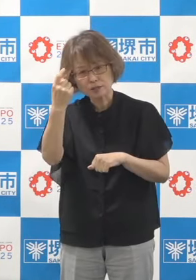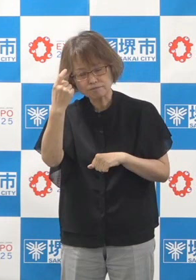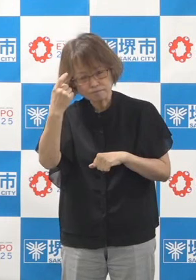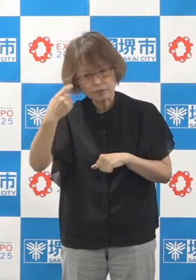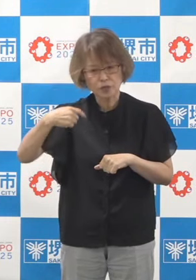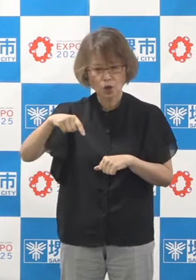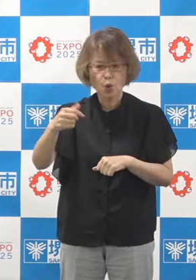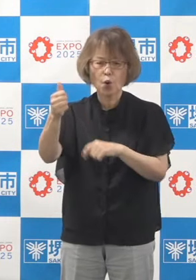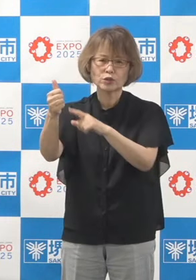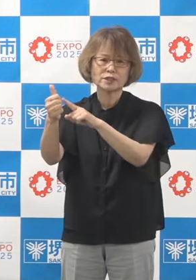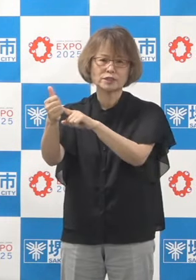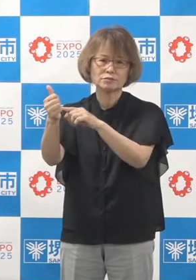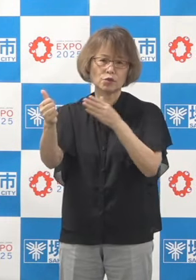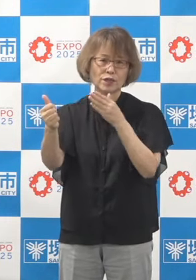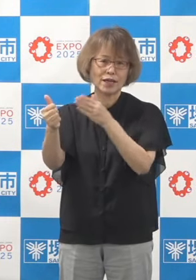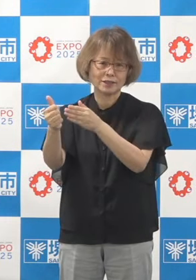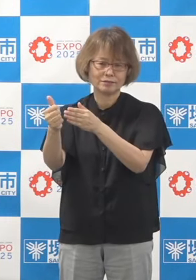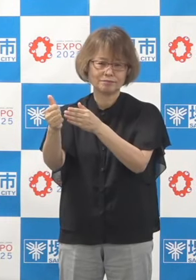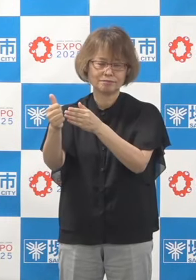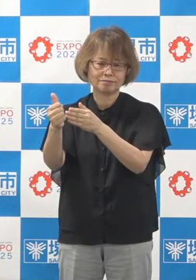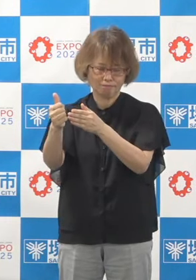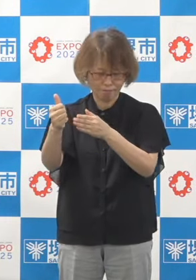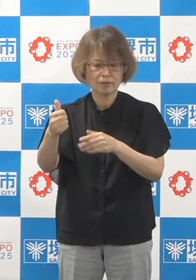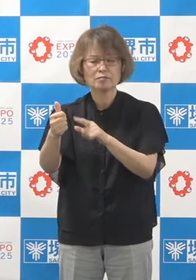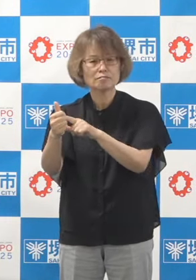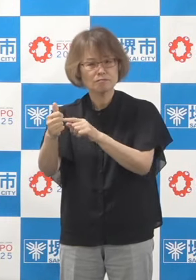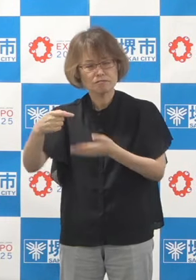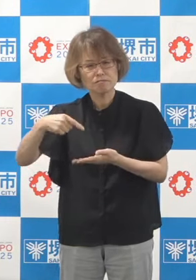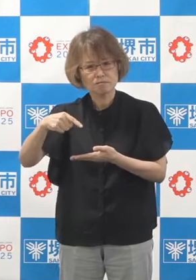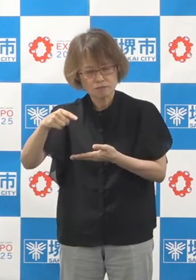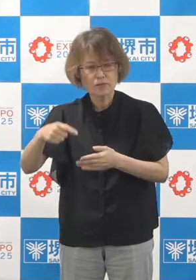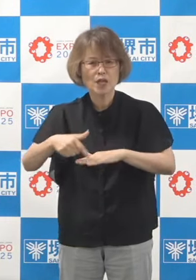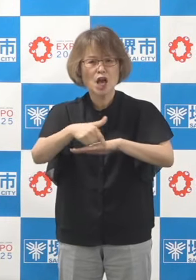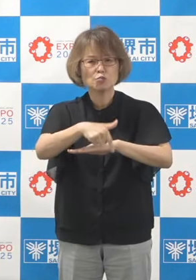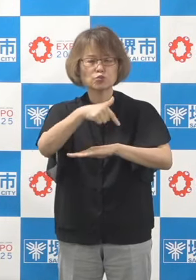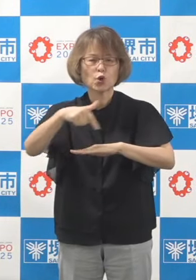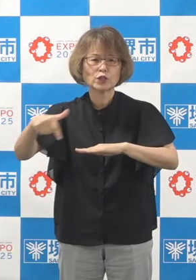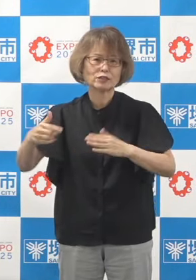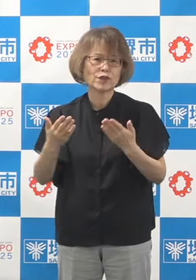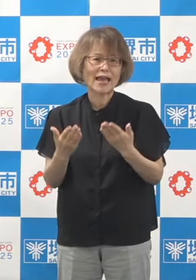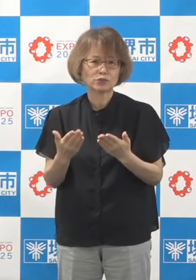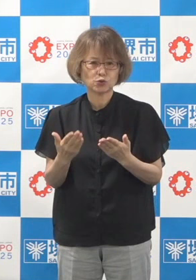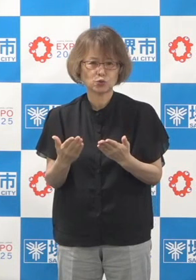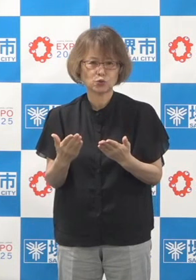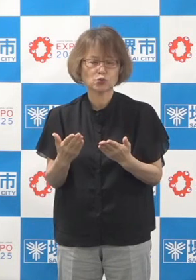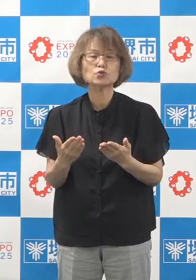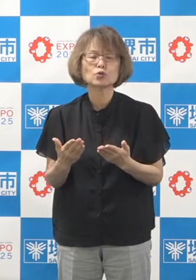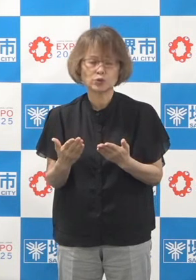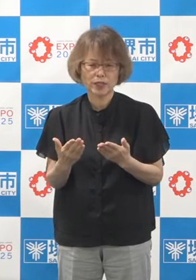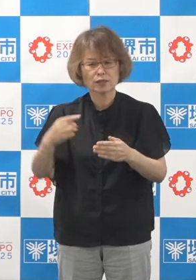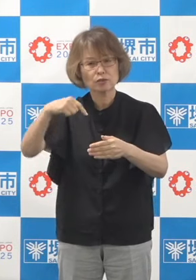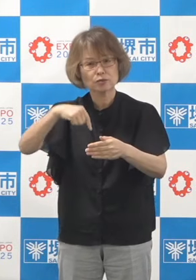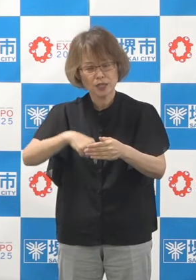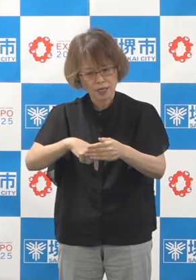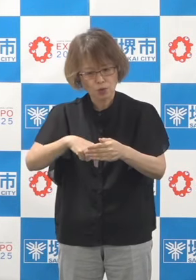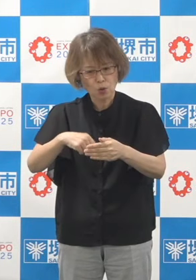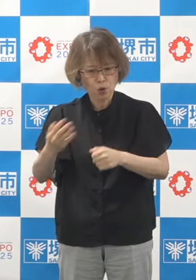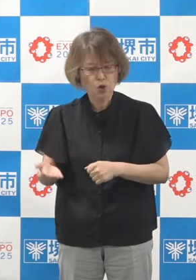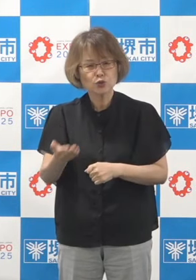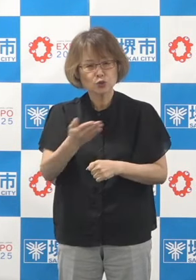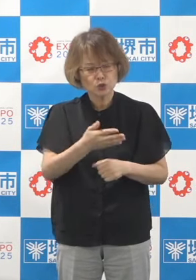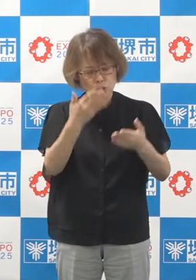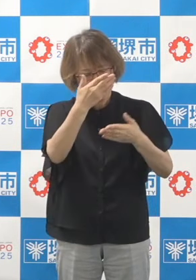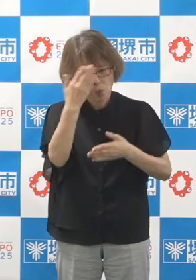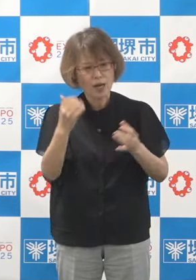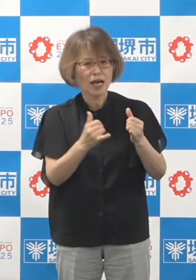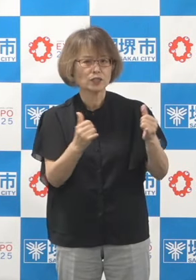を依頼をしまして、大学で実証されていますプロジェクト演習として、次世代の語り部の担い手として学